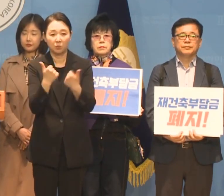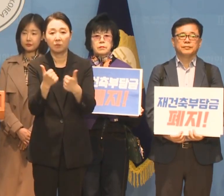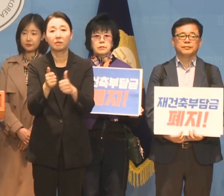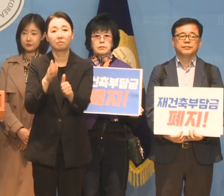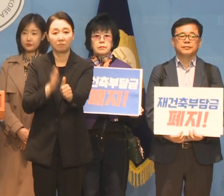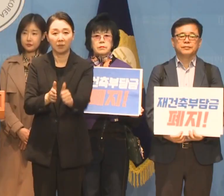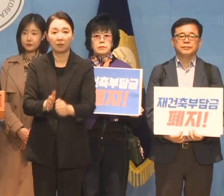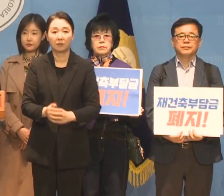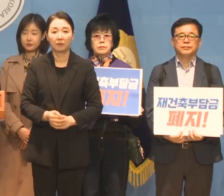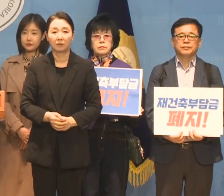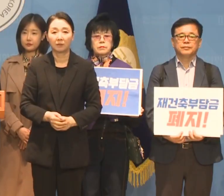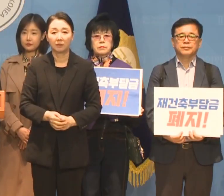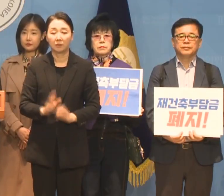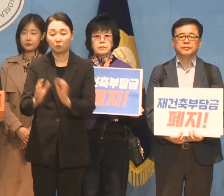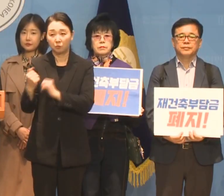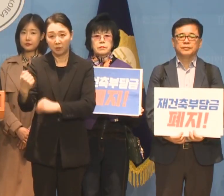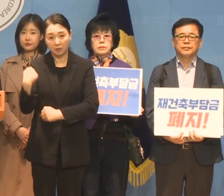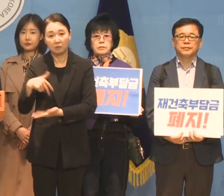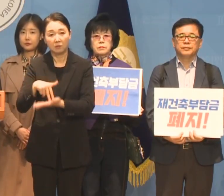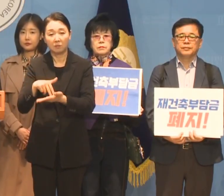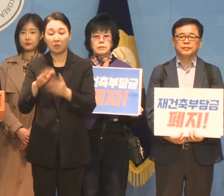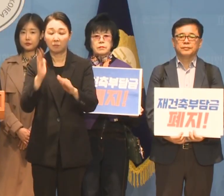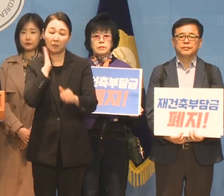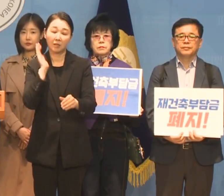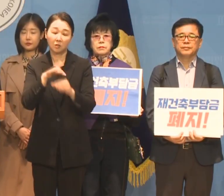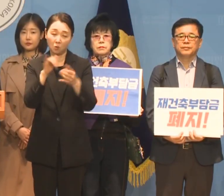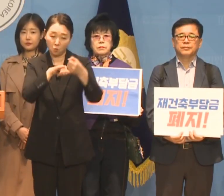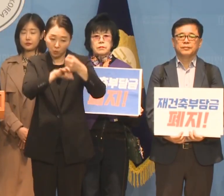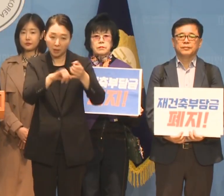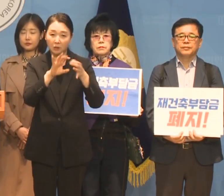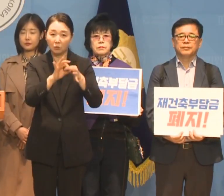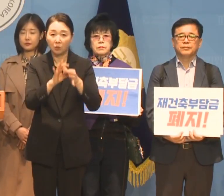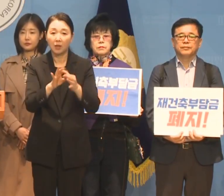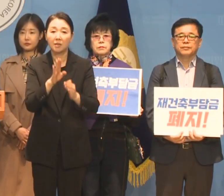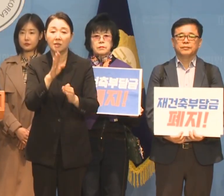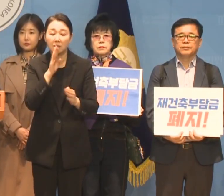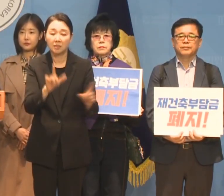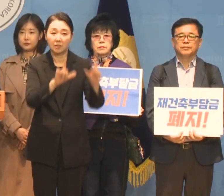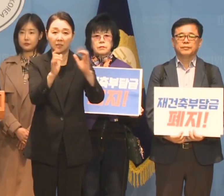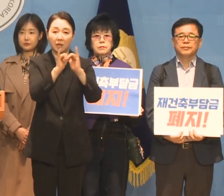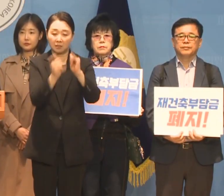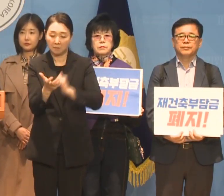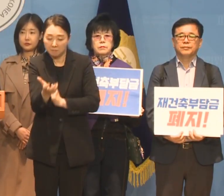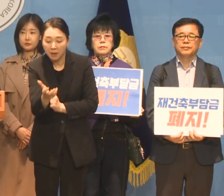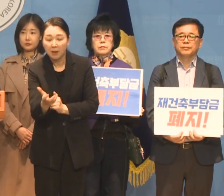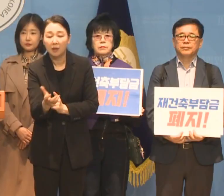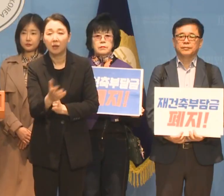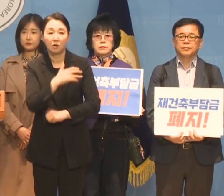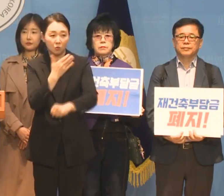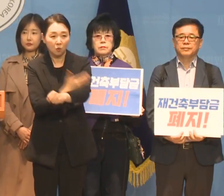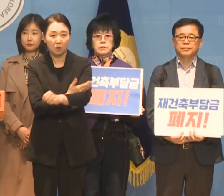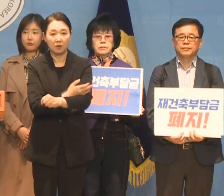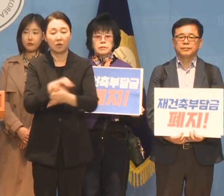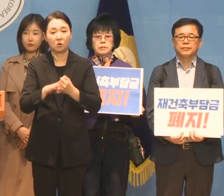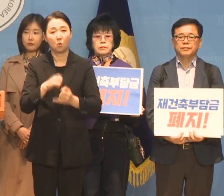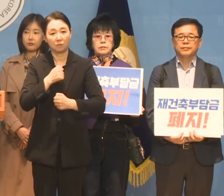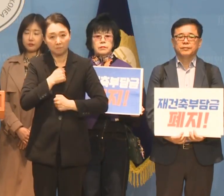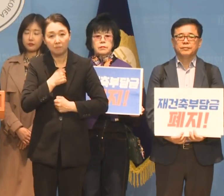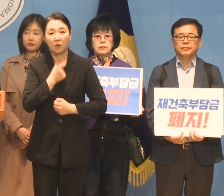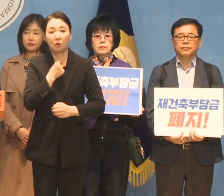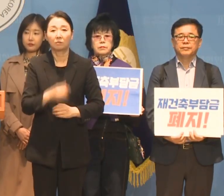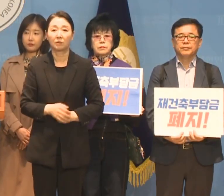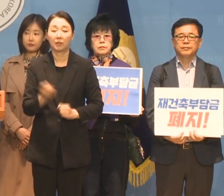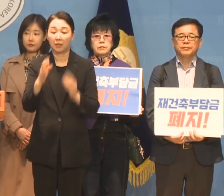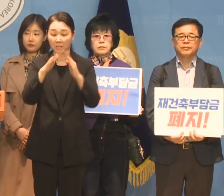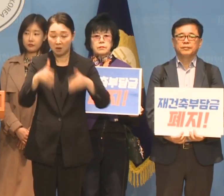합니다. 국민의힘은 이번 대선 공약을 통해 실거주자의 권리를 반드시 지켜내겠습니다.